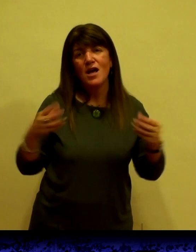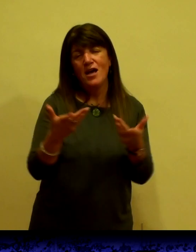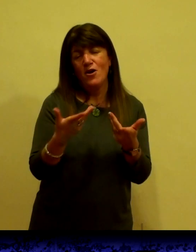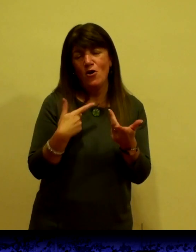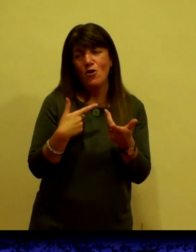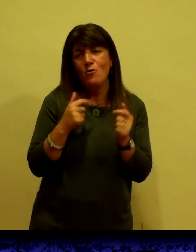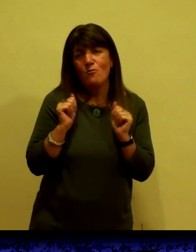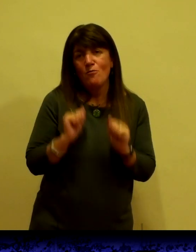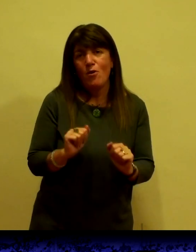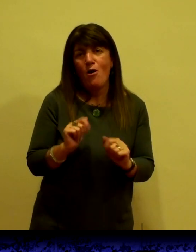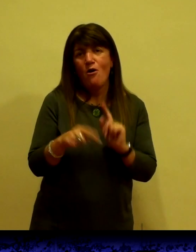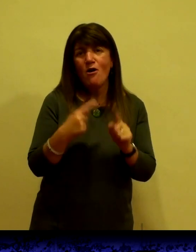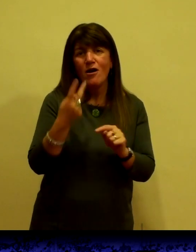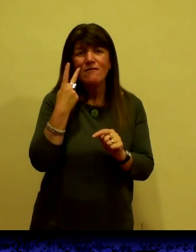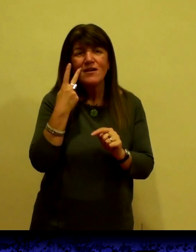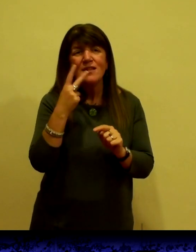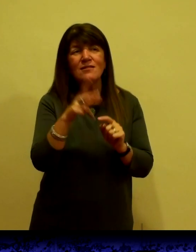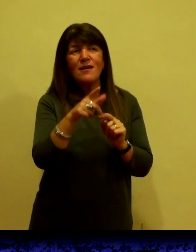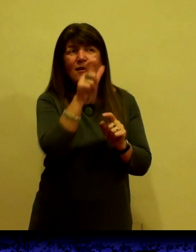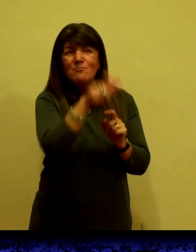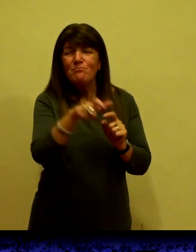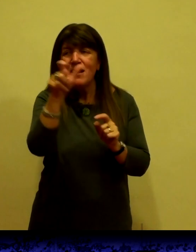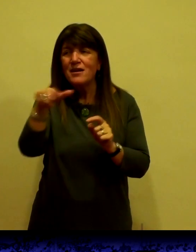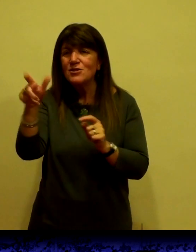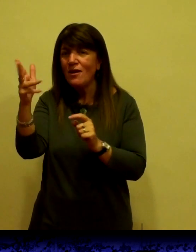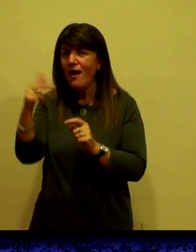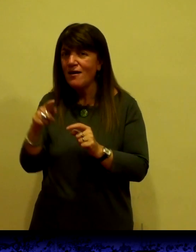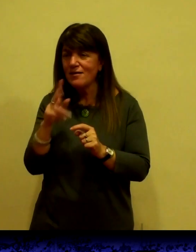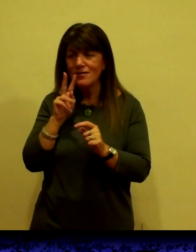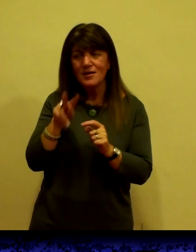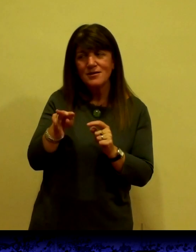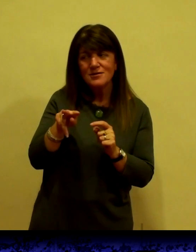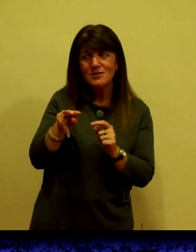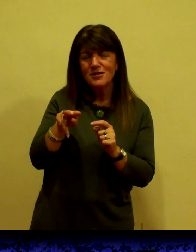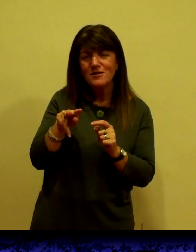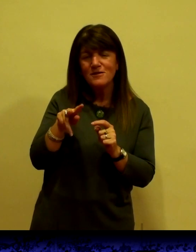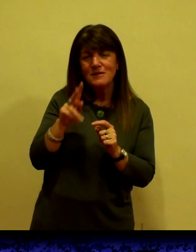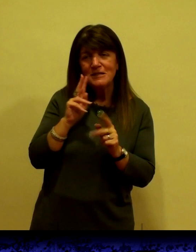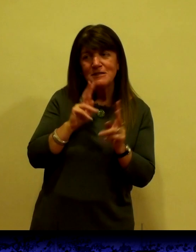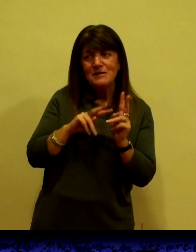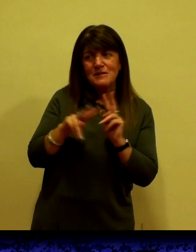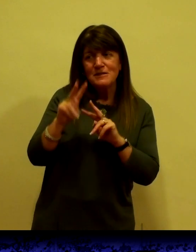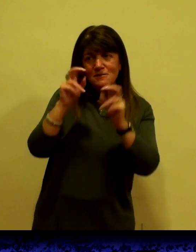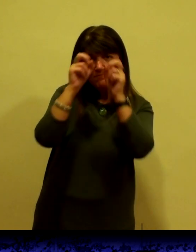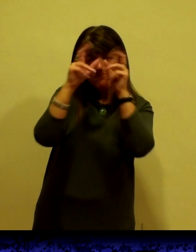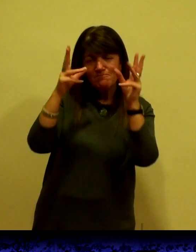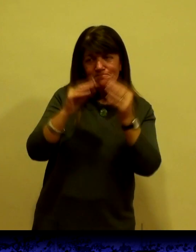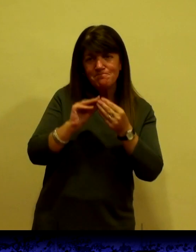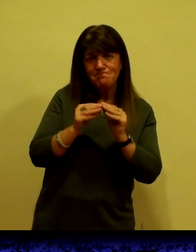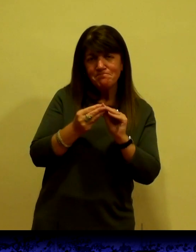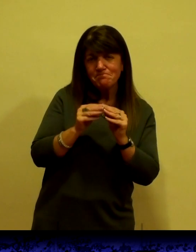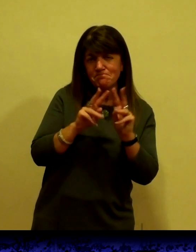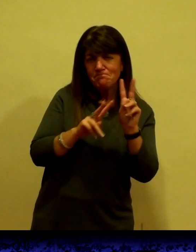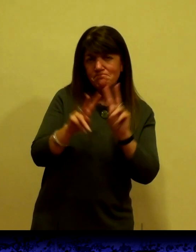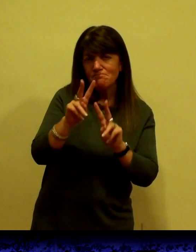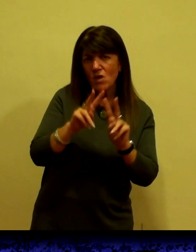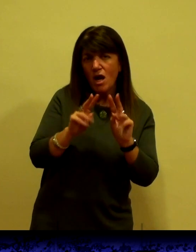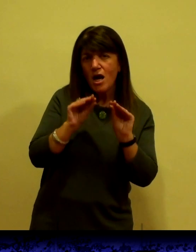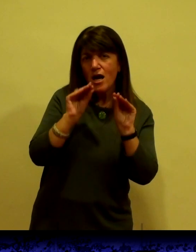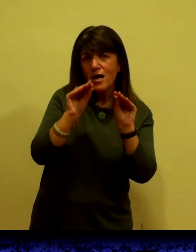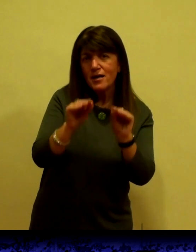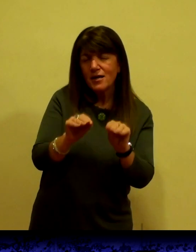po' la scelta degli artisti, allora si è cercato anche di trovare quella persona